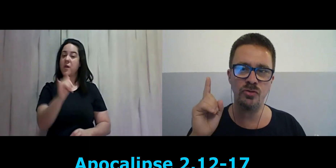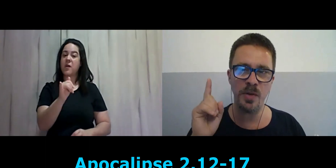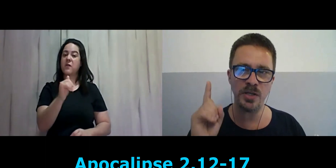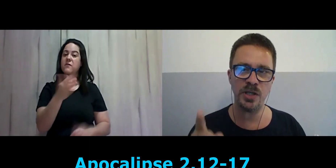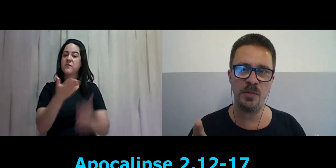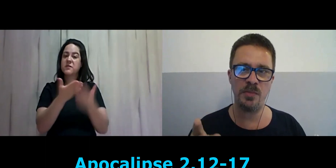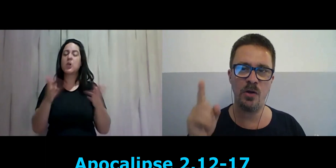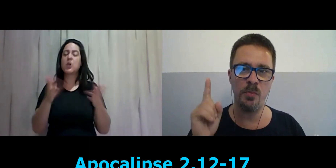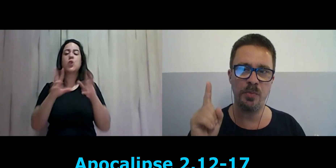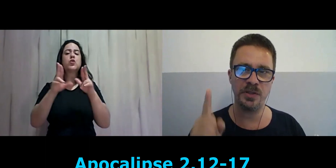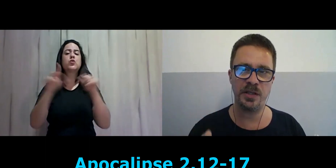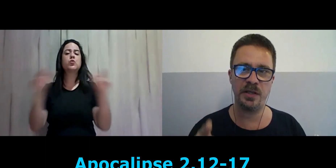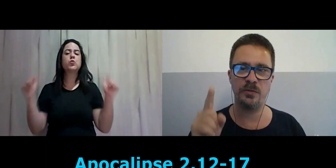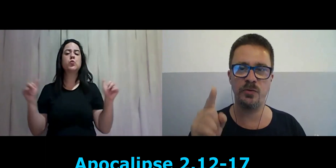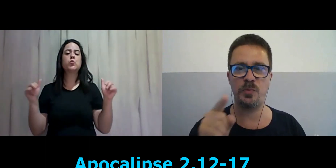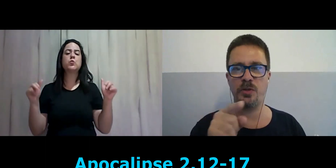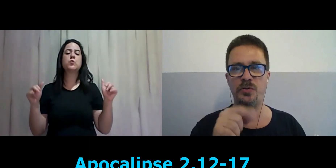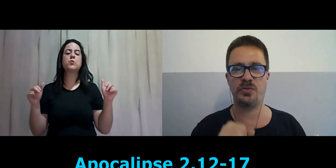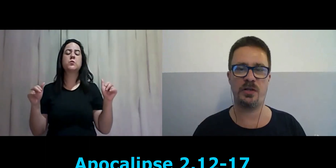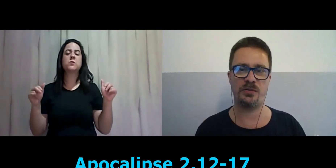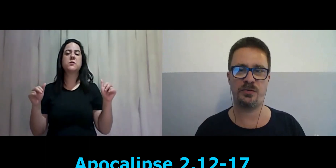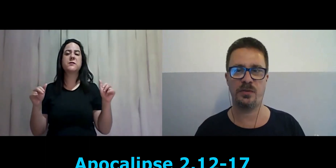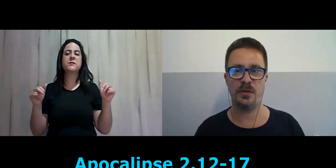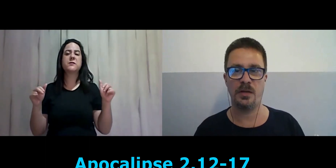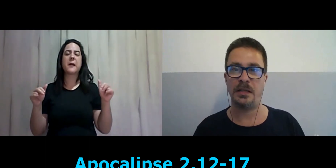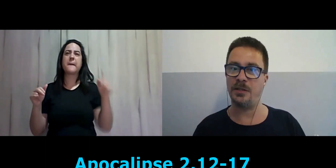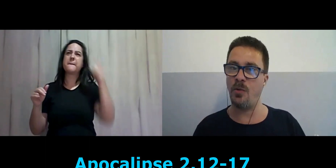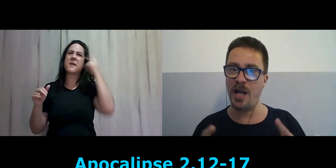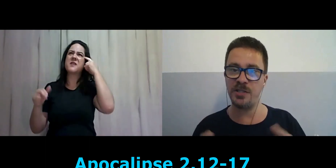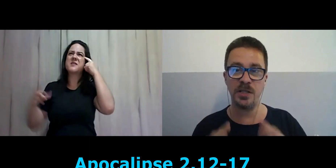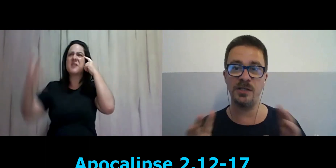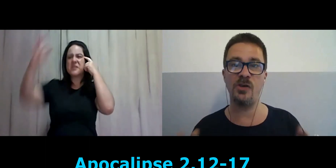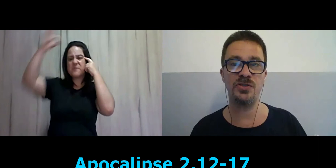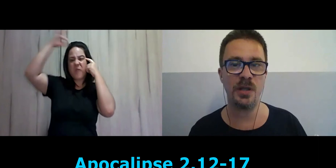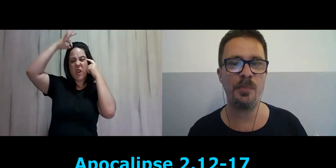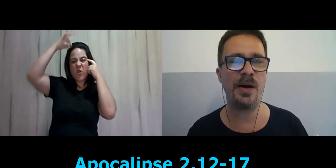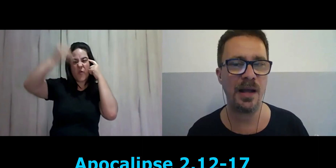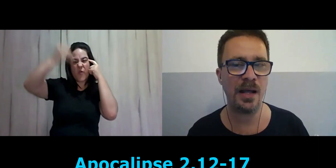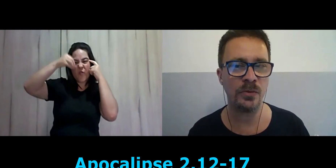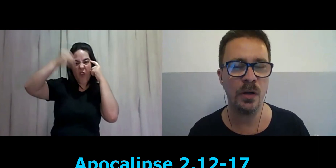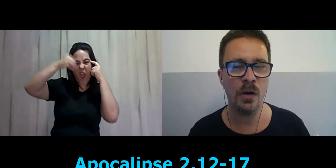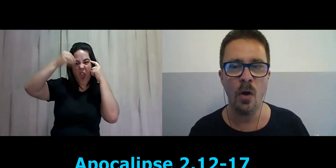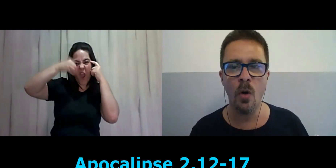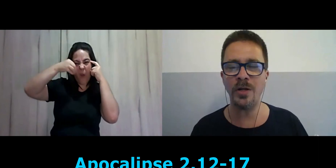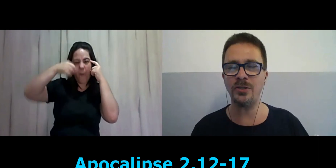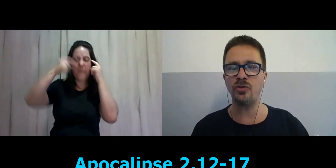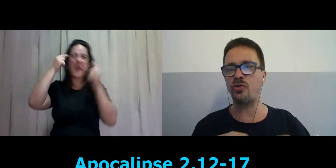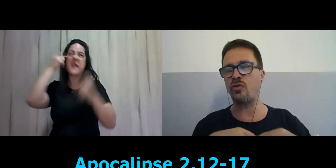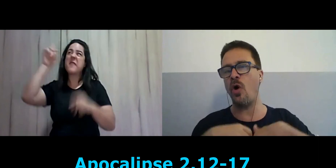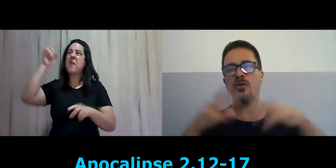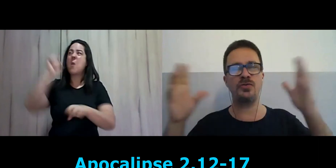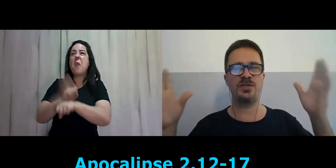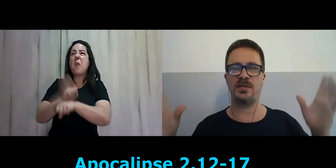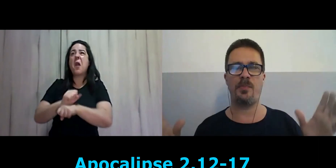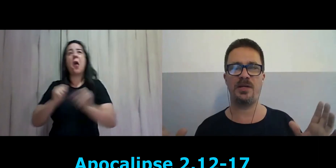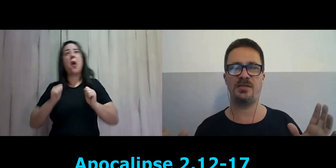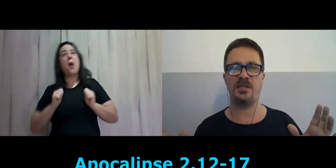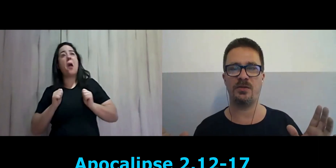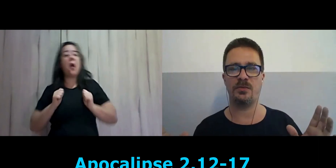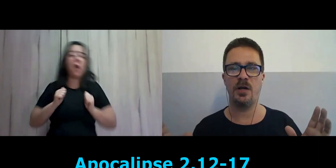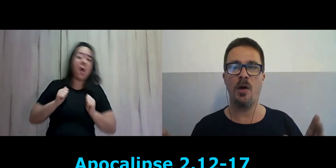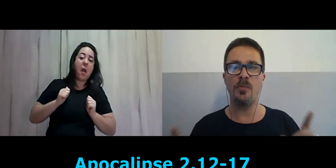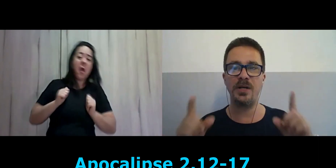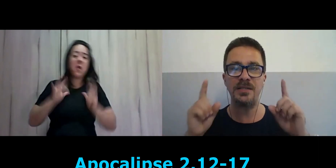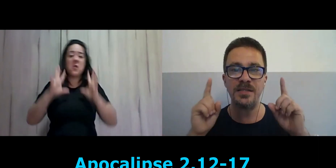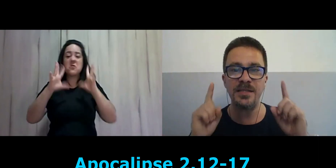nunca subestime o poder do Espírito Santo. Não ache que Deus está parado ou que todos